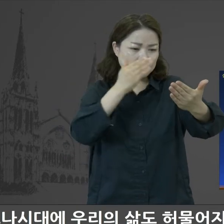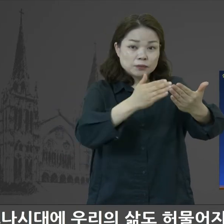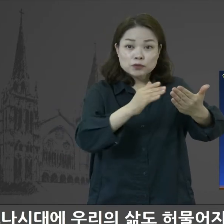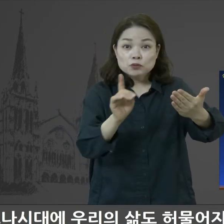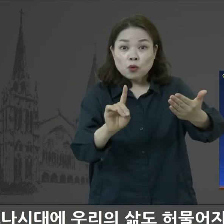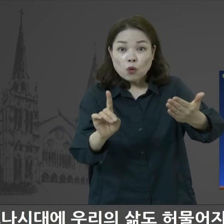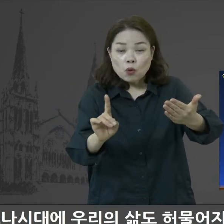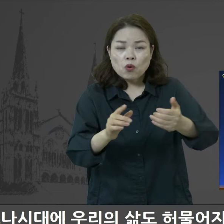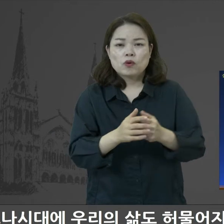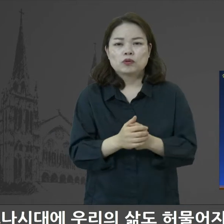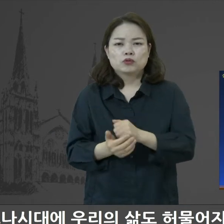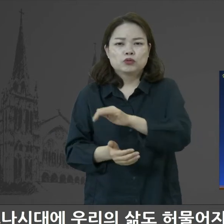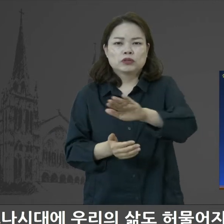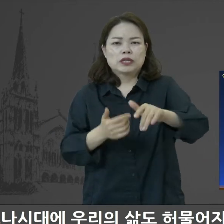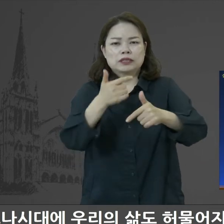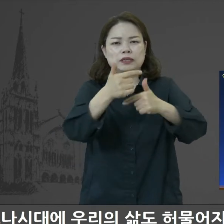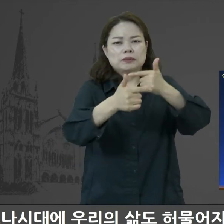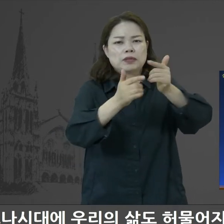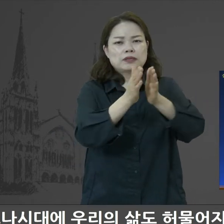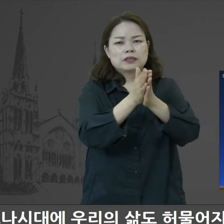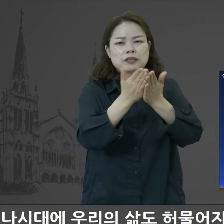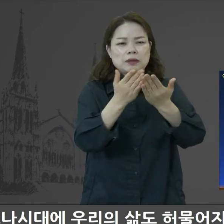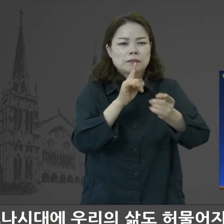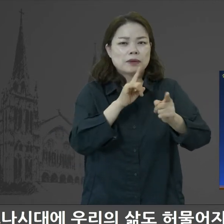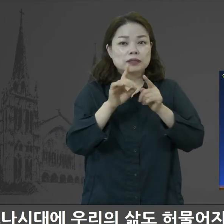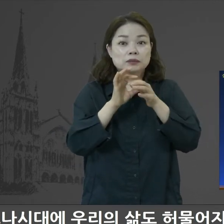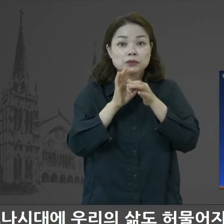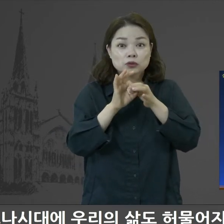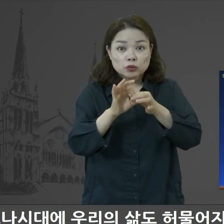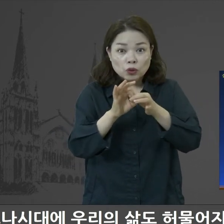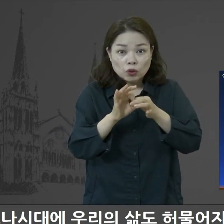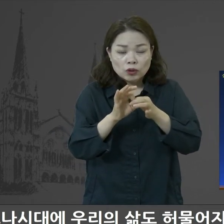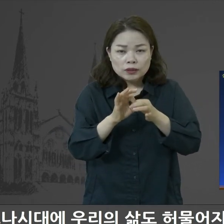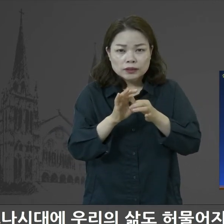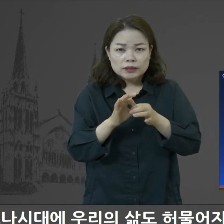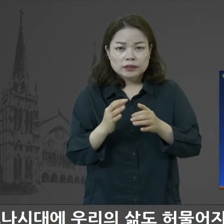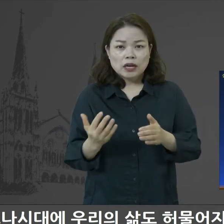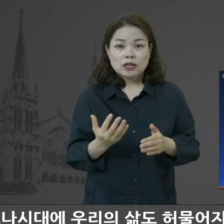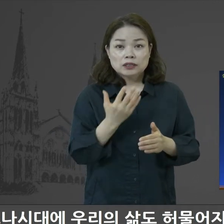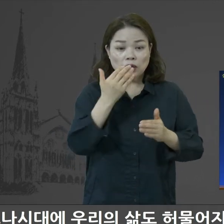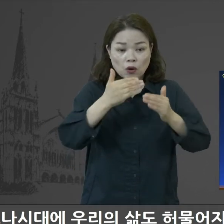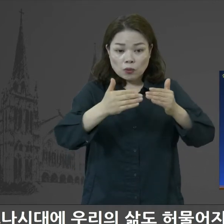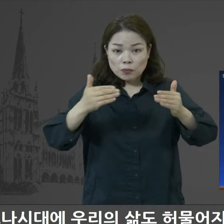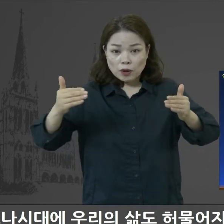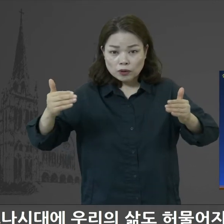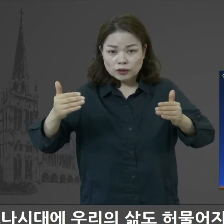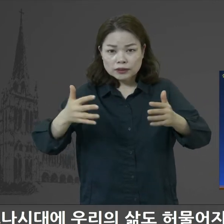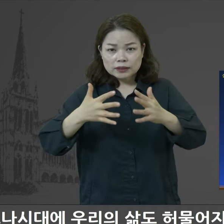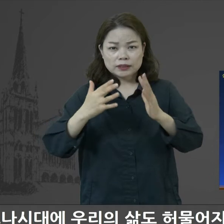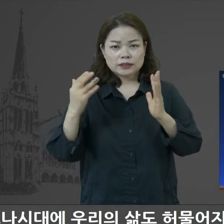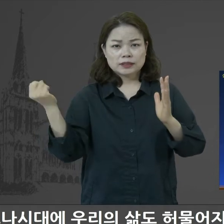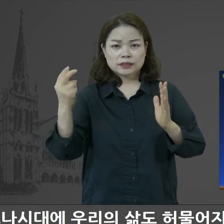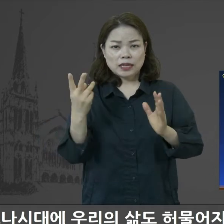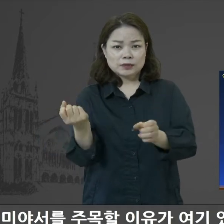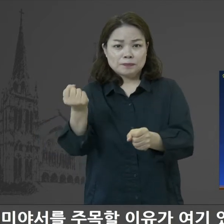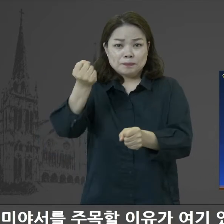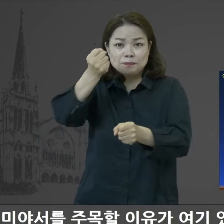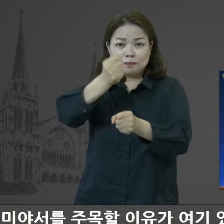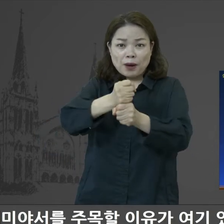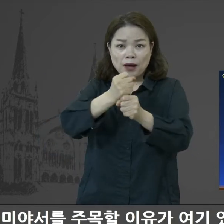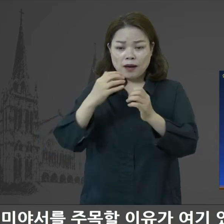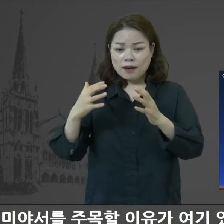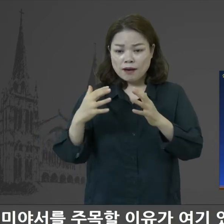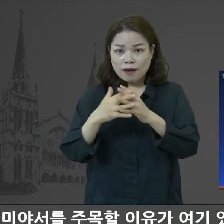여기에 있죠. 우리는 느헤미야서의 말씀을 통해서 성벽을 재건하듯 내 삶의 무너진